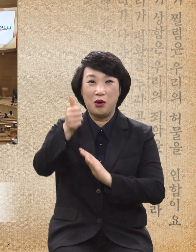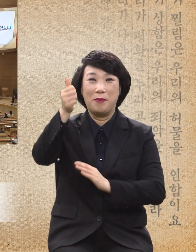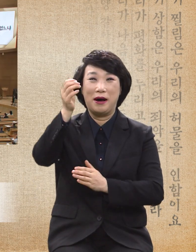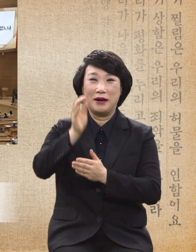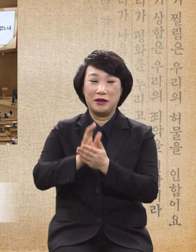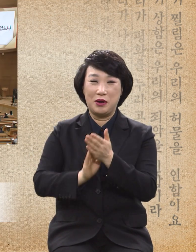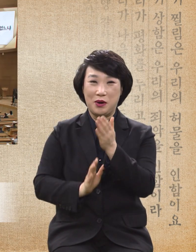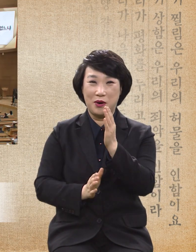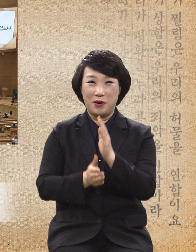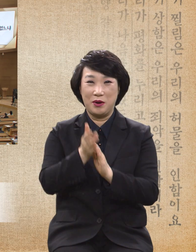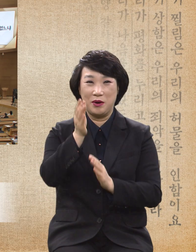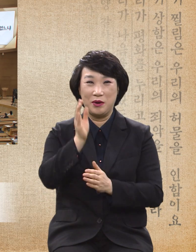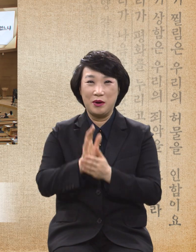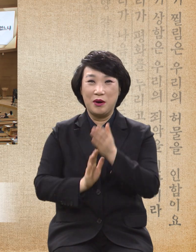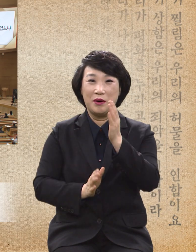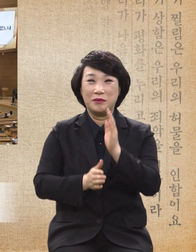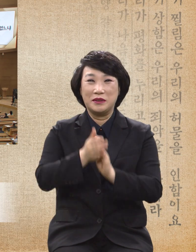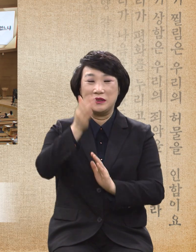소망